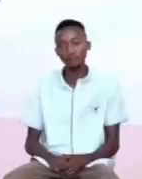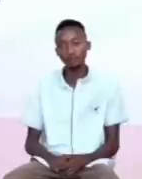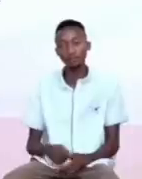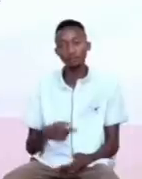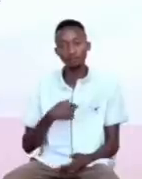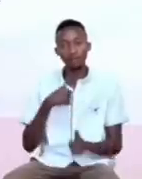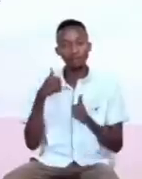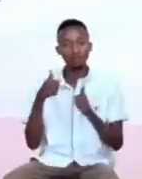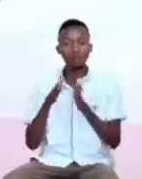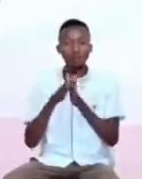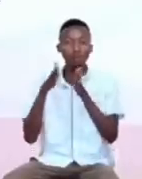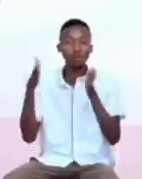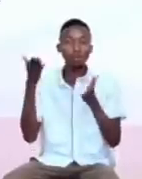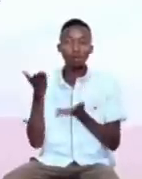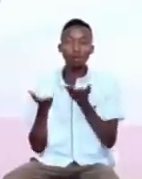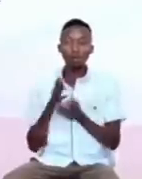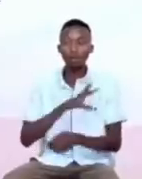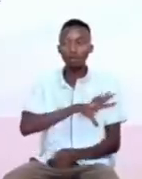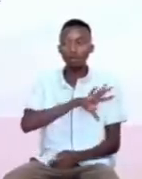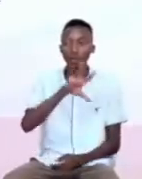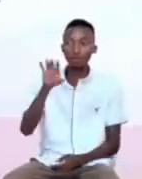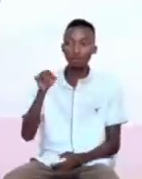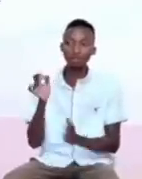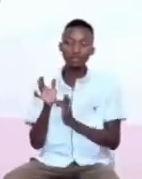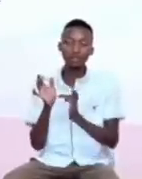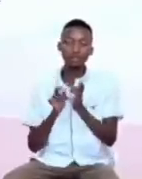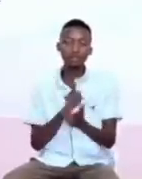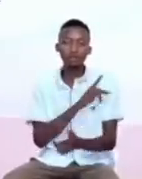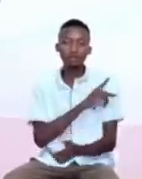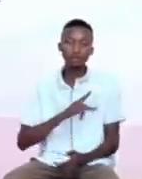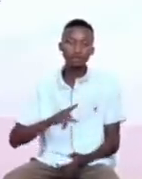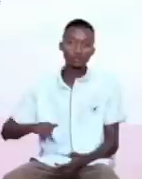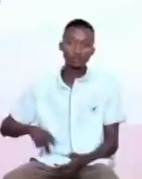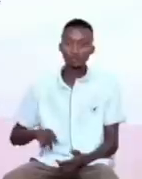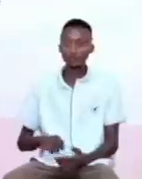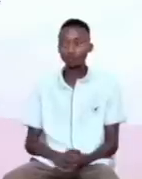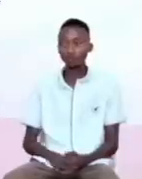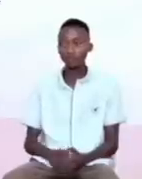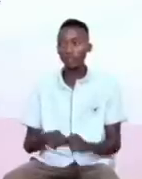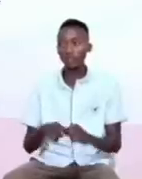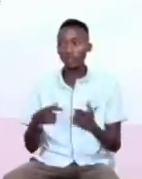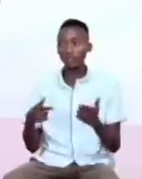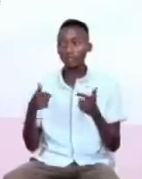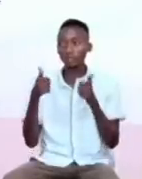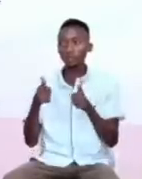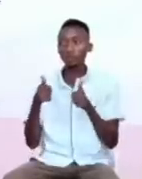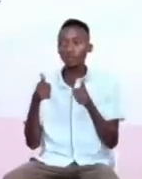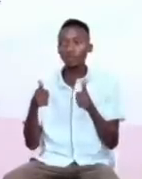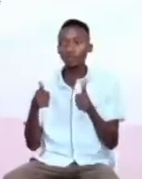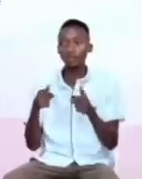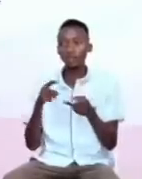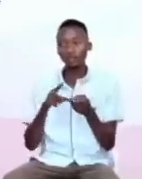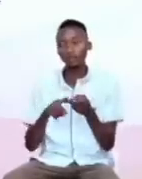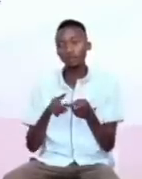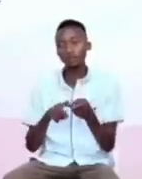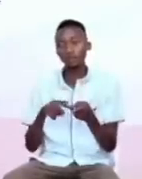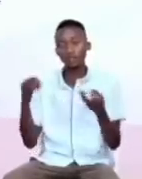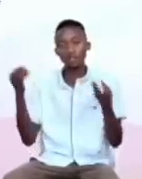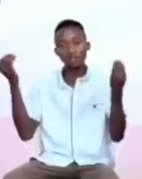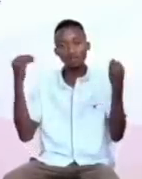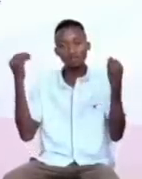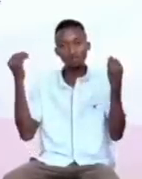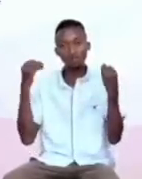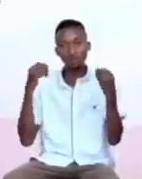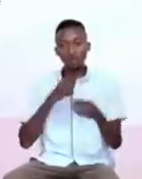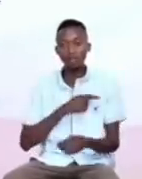Na tumaini kubwa kuliko yote ni Yesu Kristo. Lakini tumaini la pili, jifunze